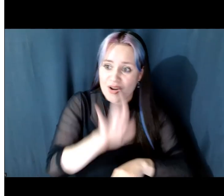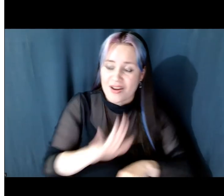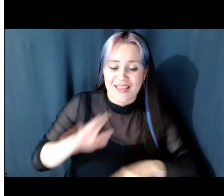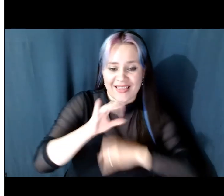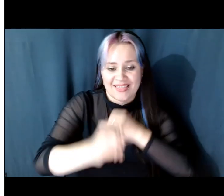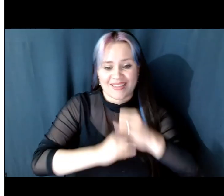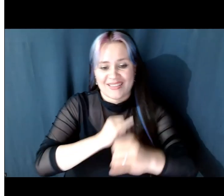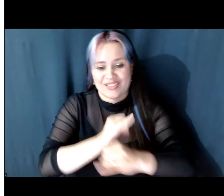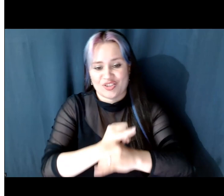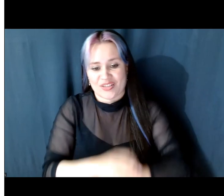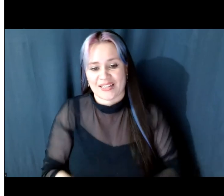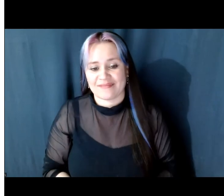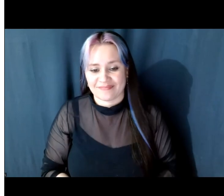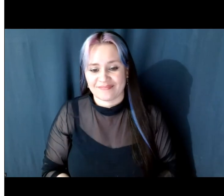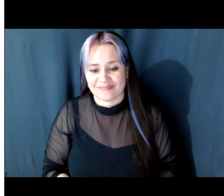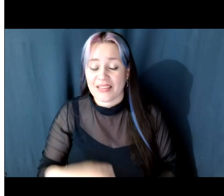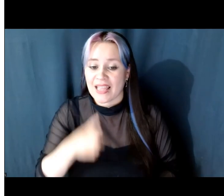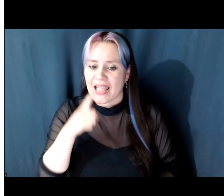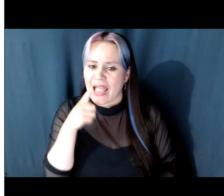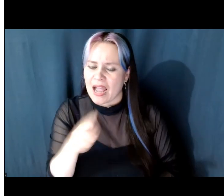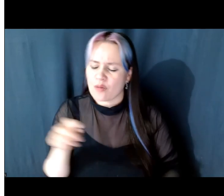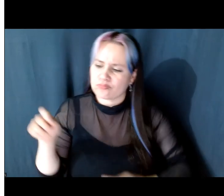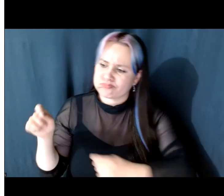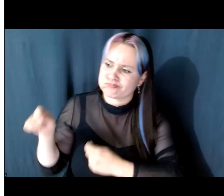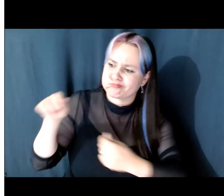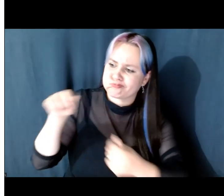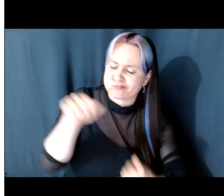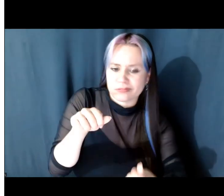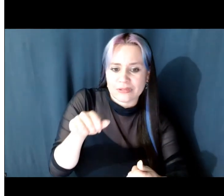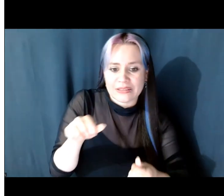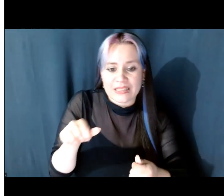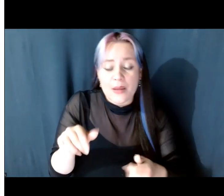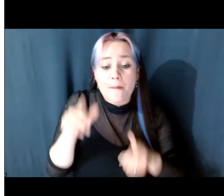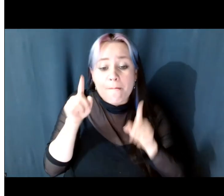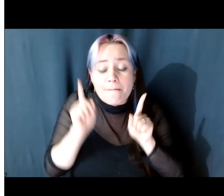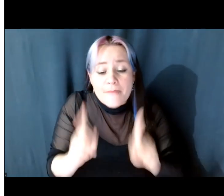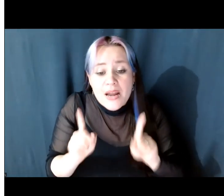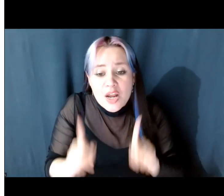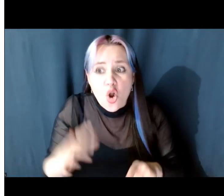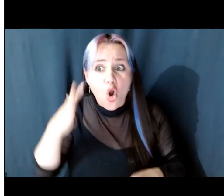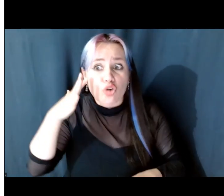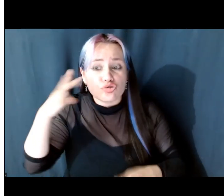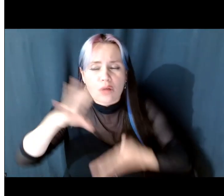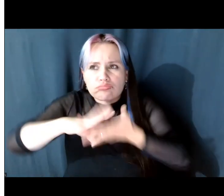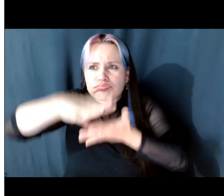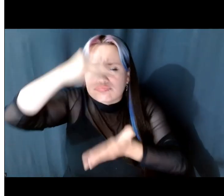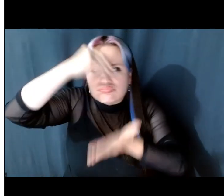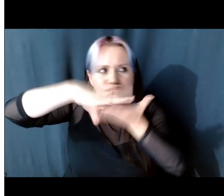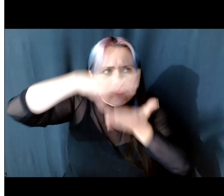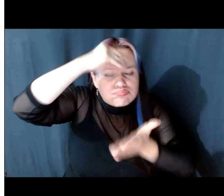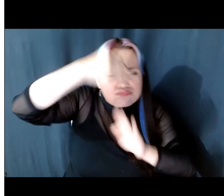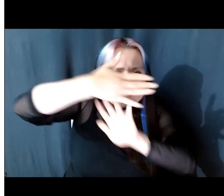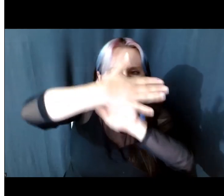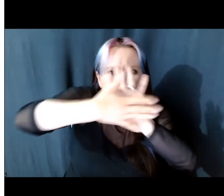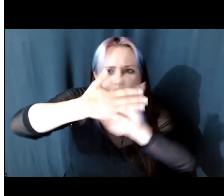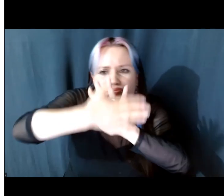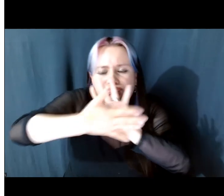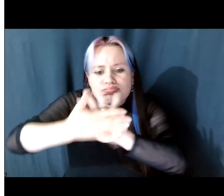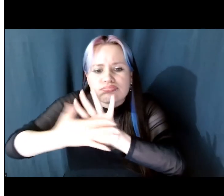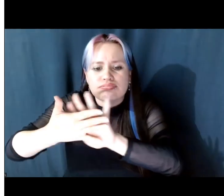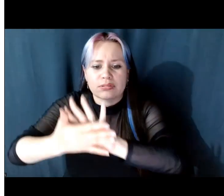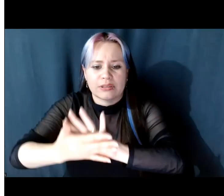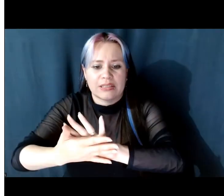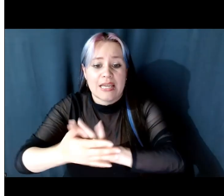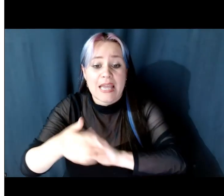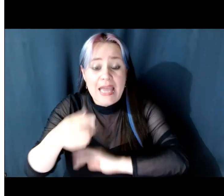colombiana importantísimo gestionar recursos para la difusión aprendizaje de la lengua de señas a las personas oyentes apoyando